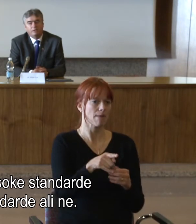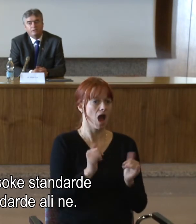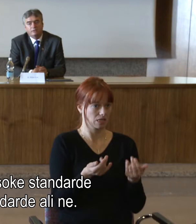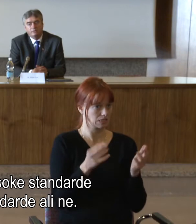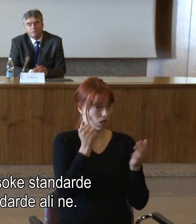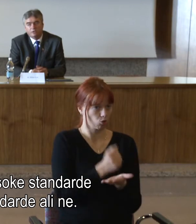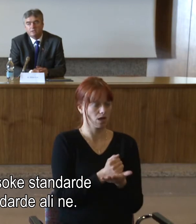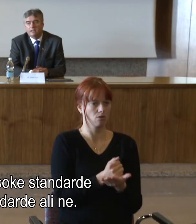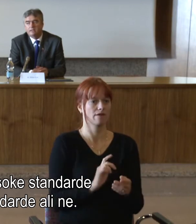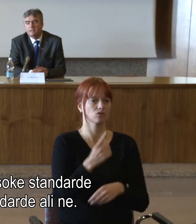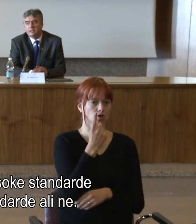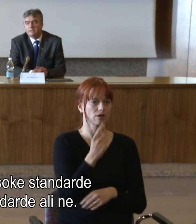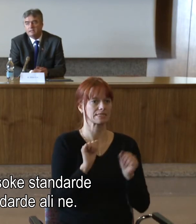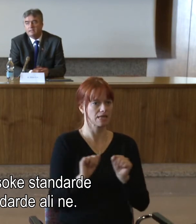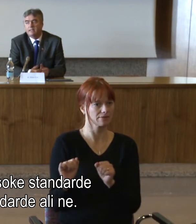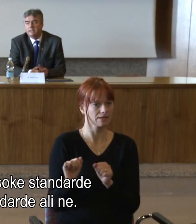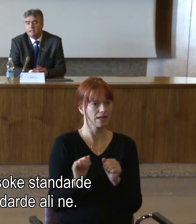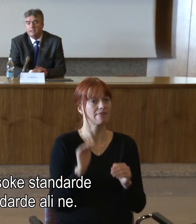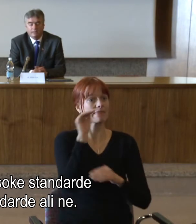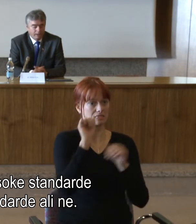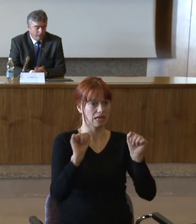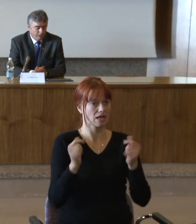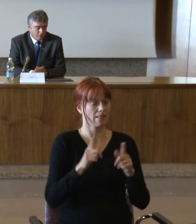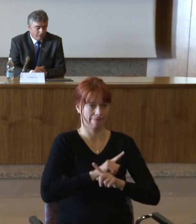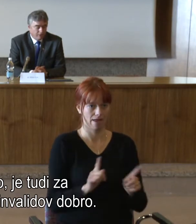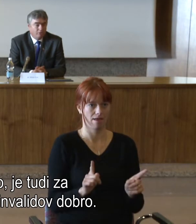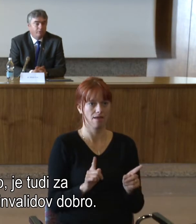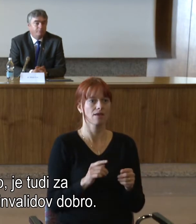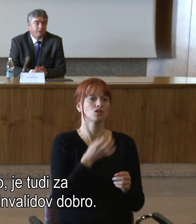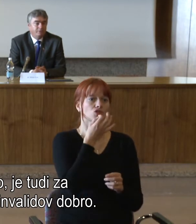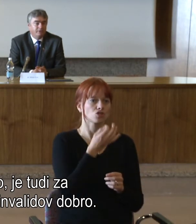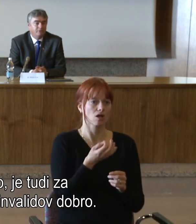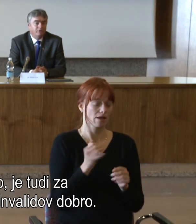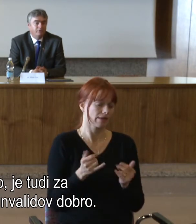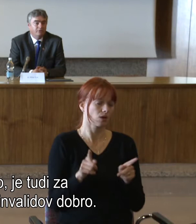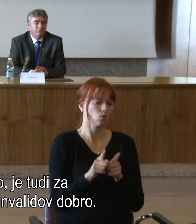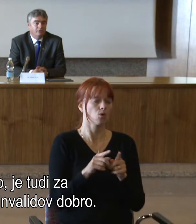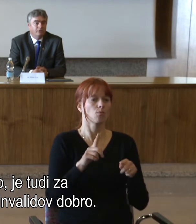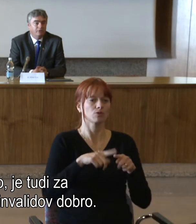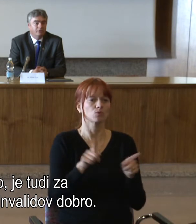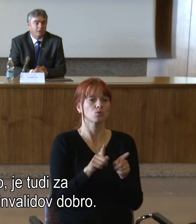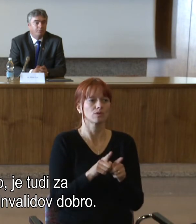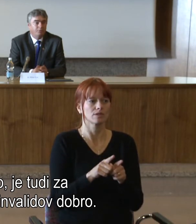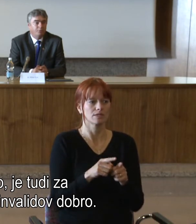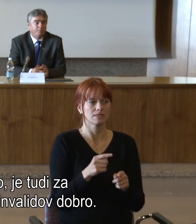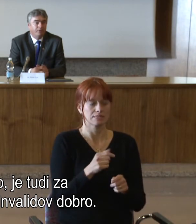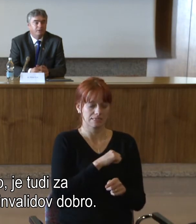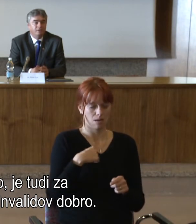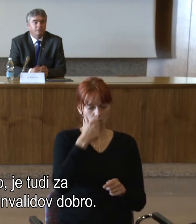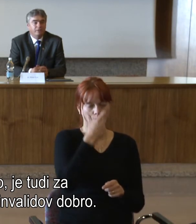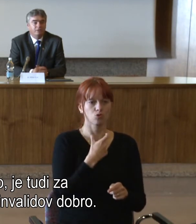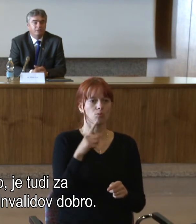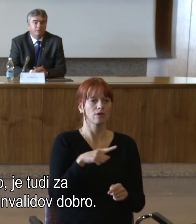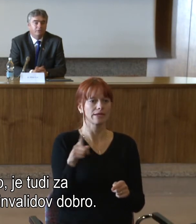zagotavlja visoke standarde in nadstandarde ali ne. Če je tako, je potem seveda tudi z samo podobo pa